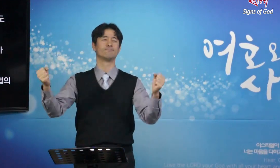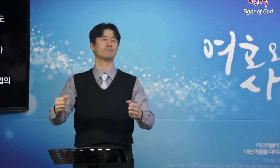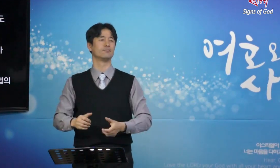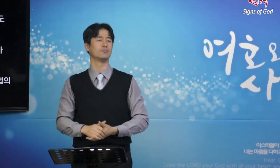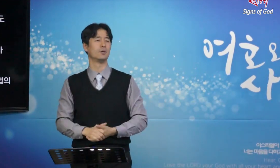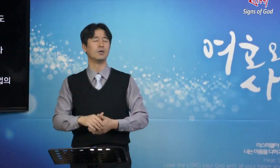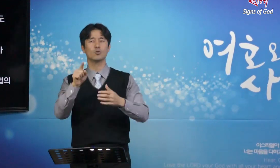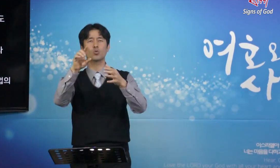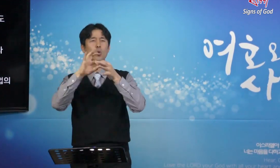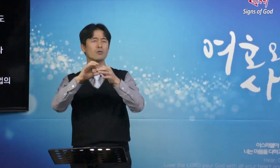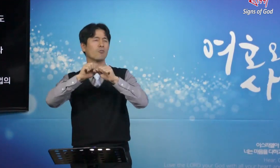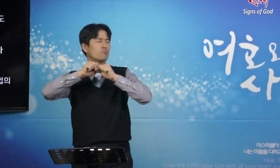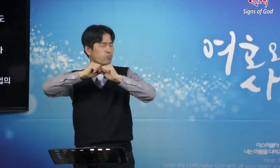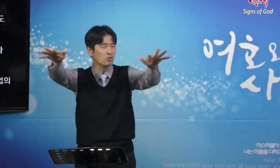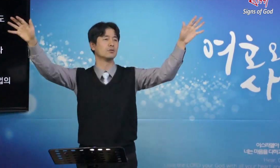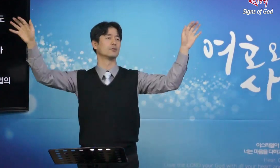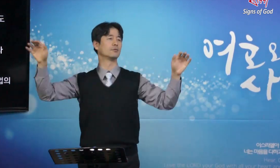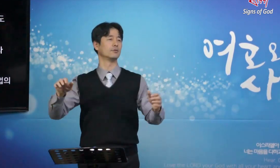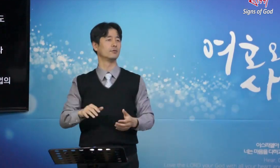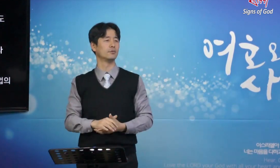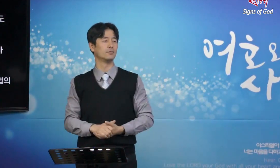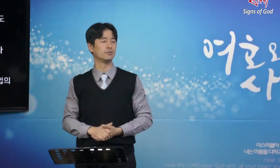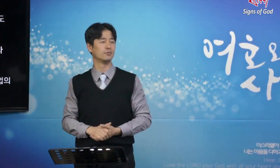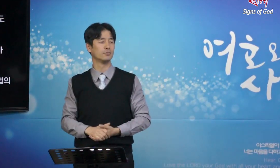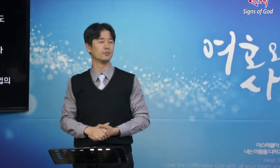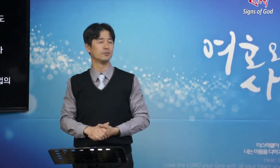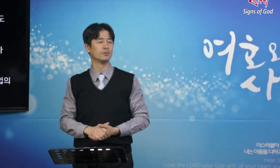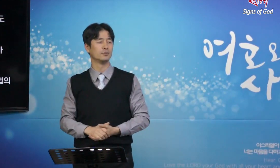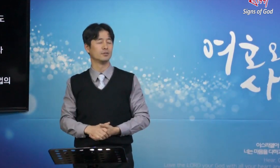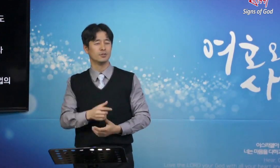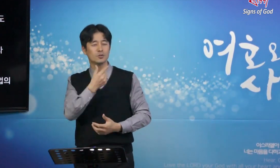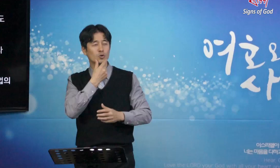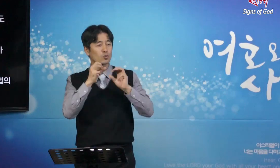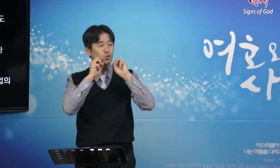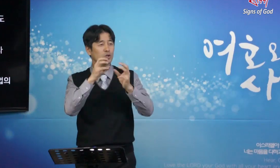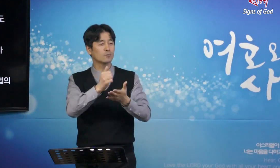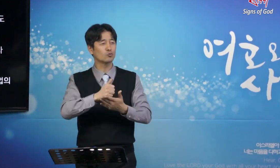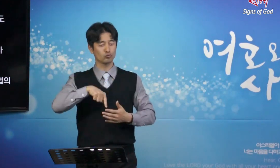당당하게 선포하는 방송을 통해서 그렇게 전하는 모습들이 필요합니다.